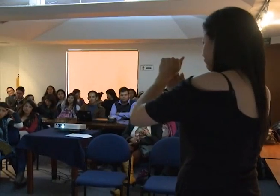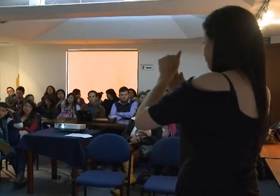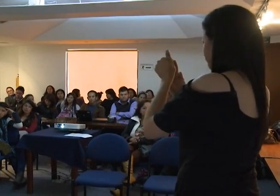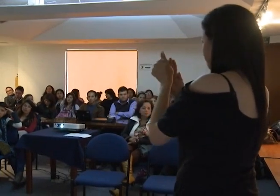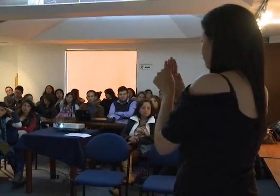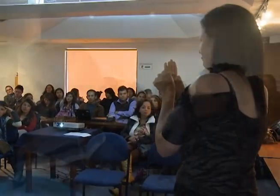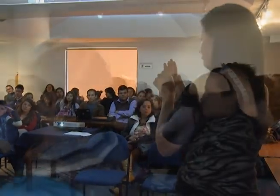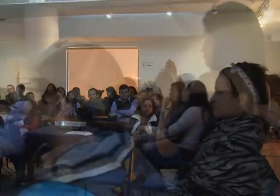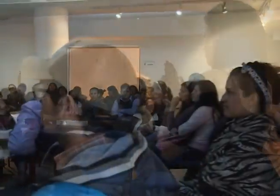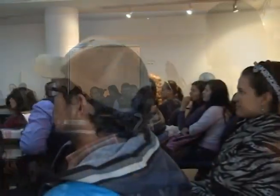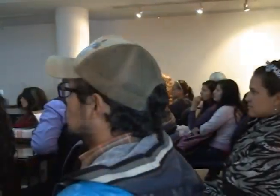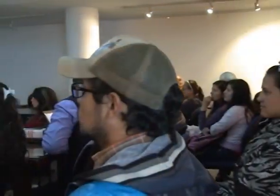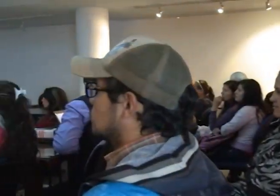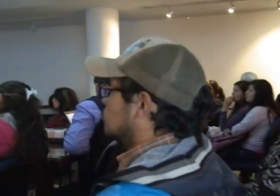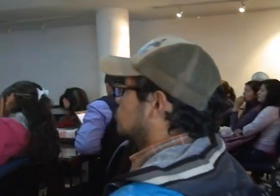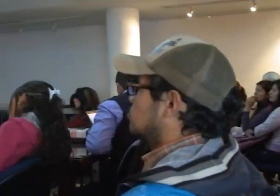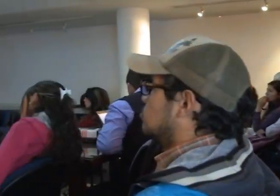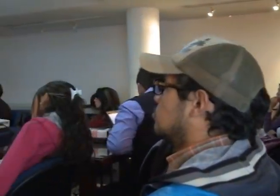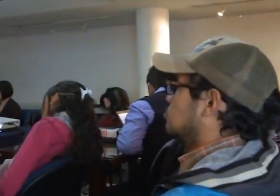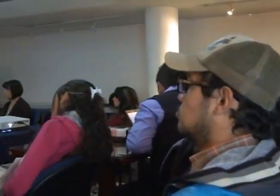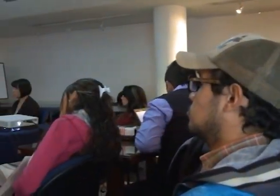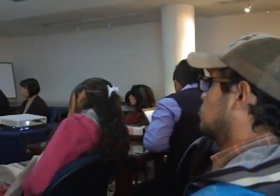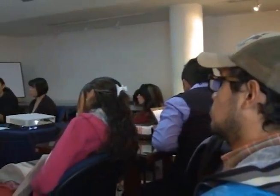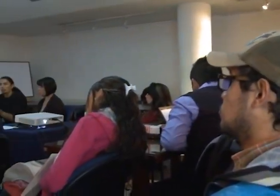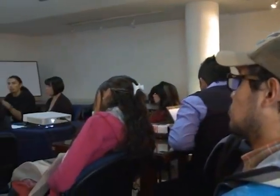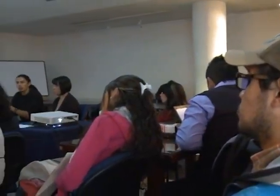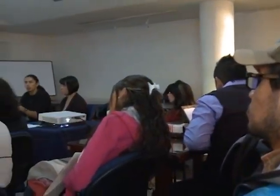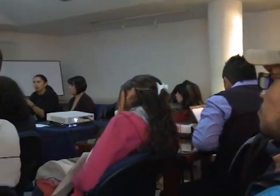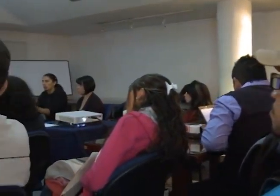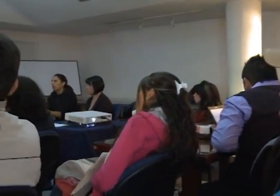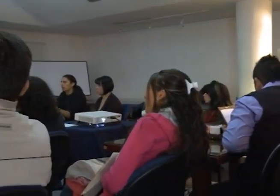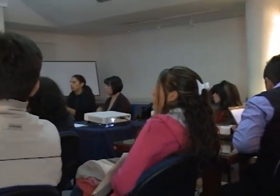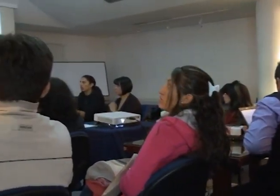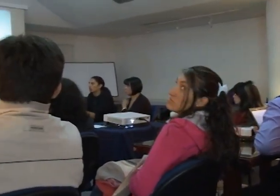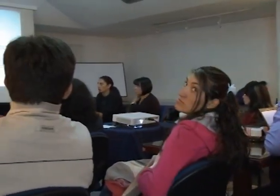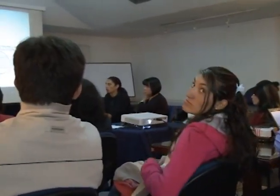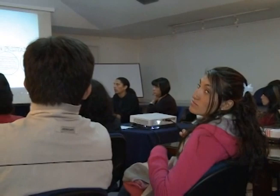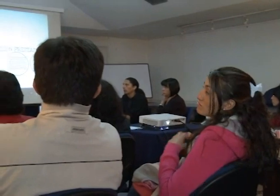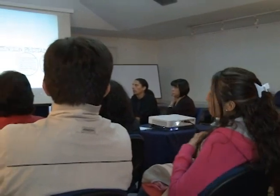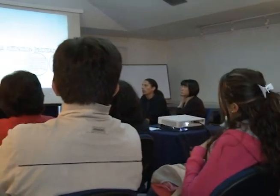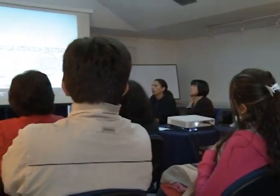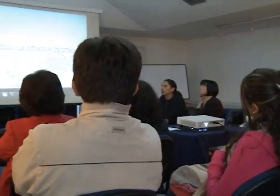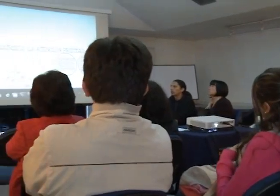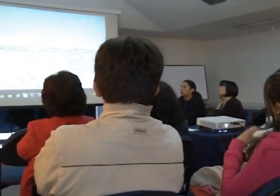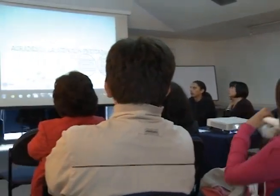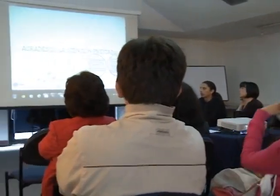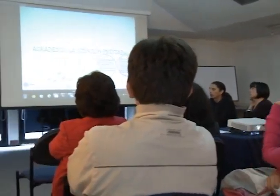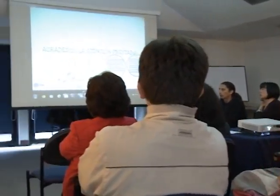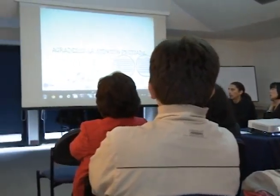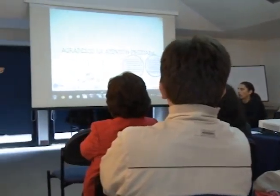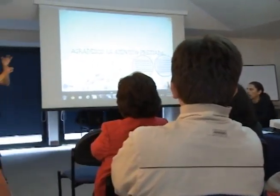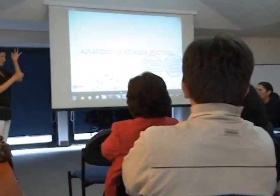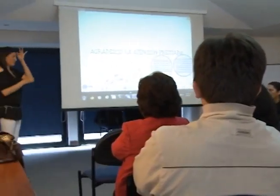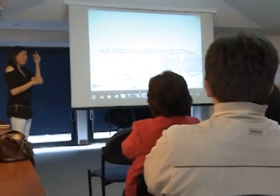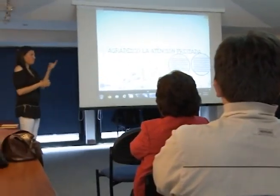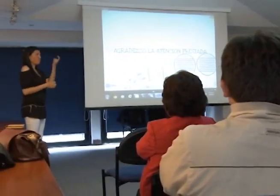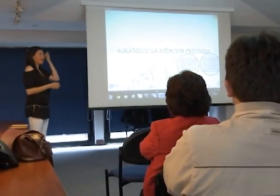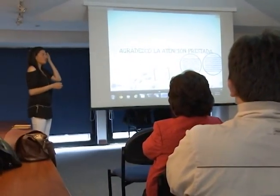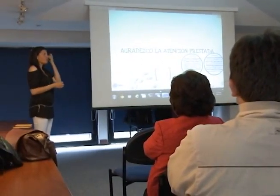gira alrededor de ofrecer a cada persona la respuesta educativa que mejor se ajuste a sus necesidades, que están inmersas en